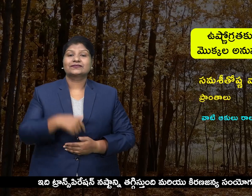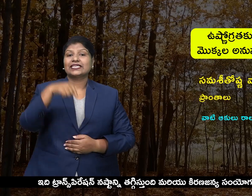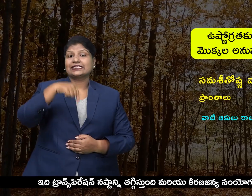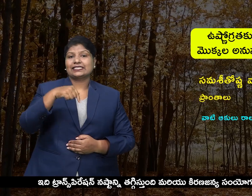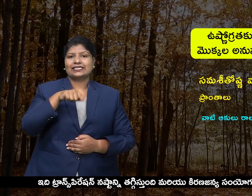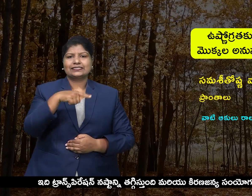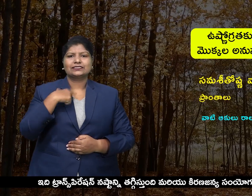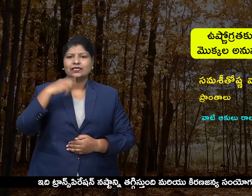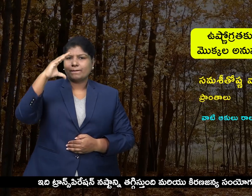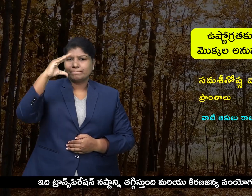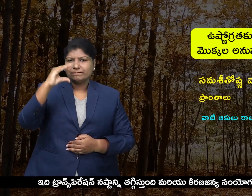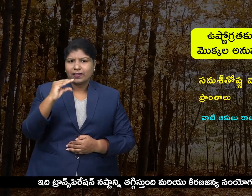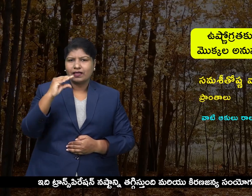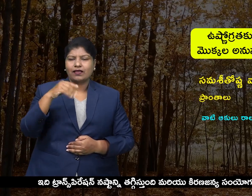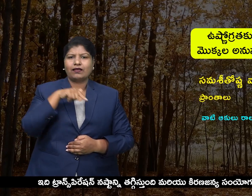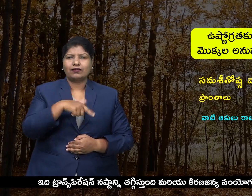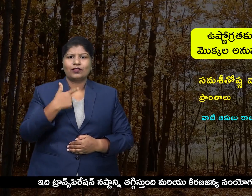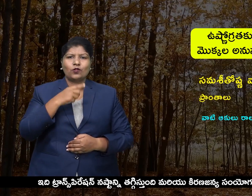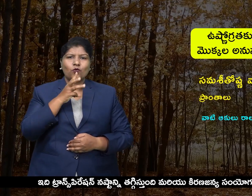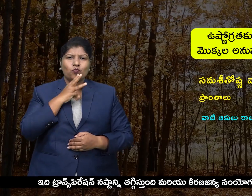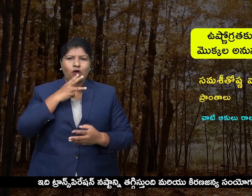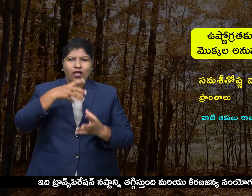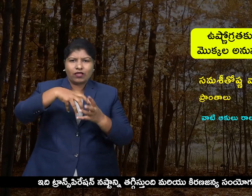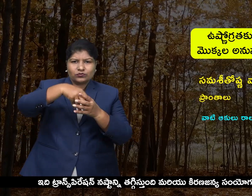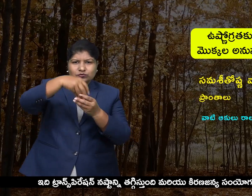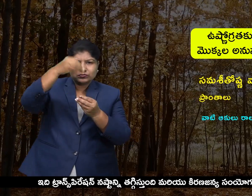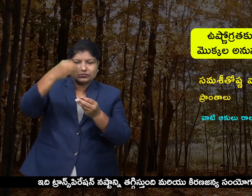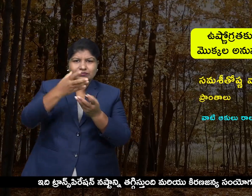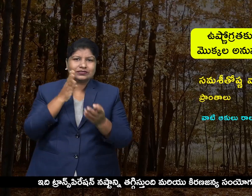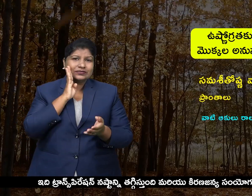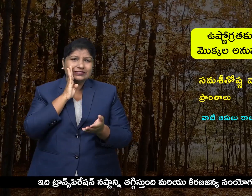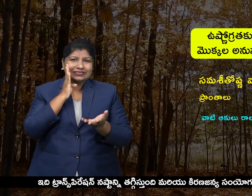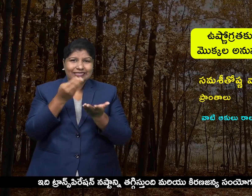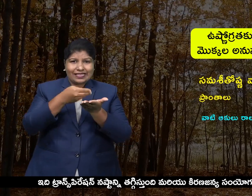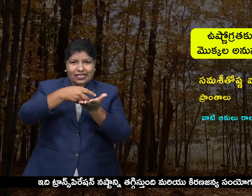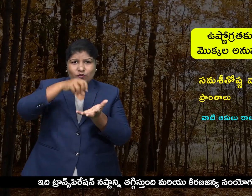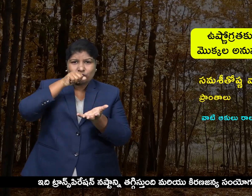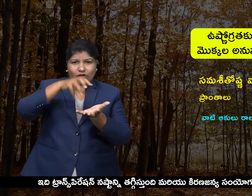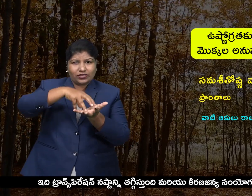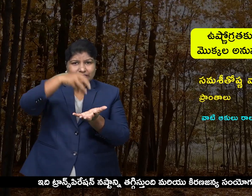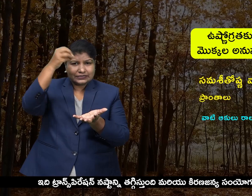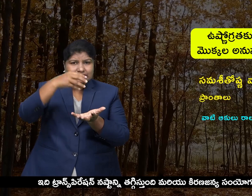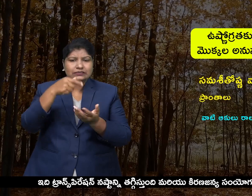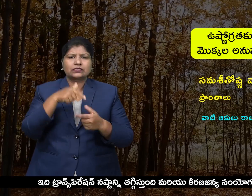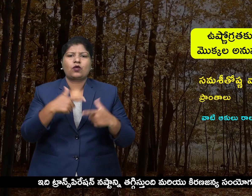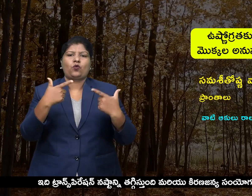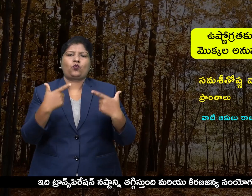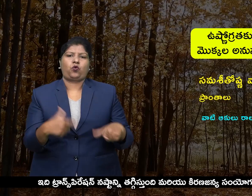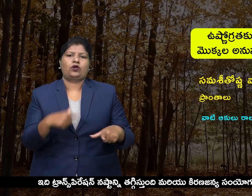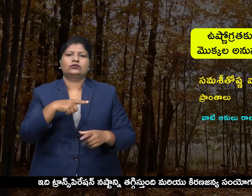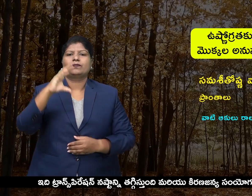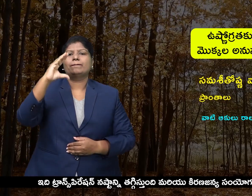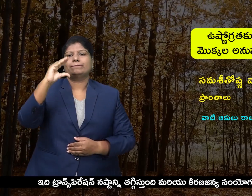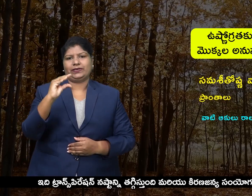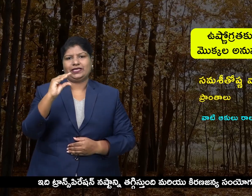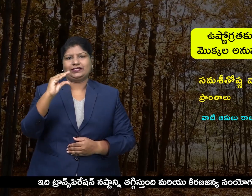ఇది ట్రాన్స్పిరేషన్ నష్టాన్ని తగ్గిస్తుంది మరియు కిరణజన్య సంయోగ క్రియ మరియు